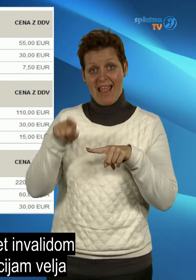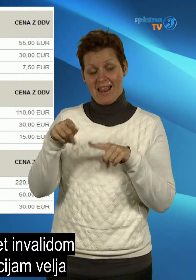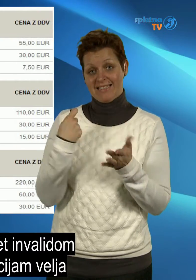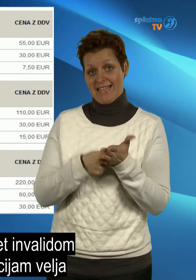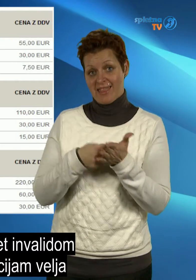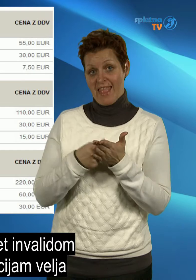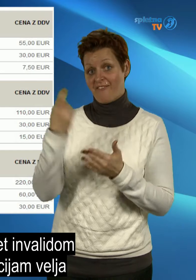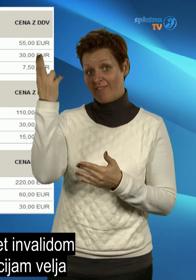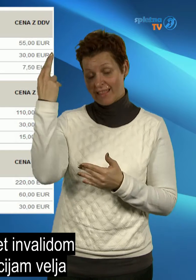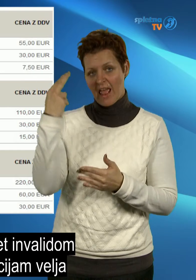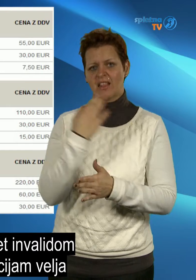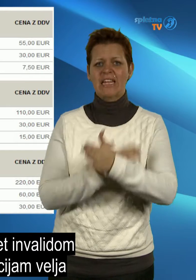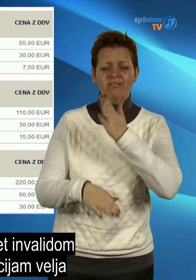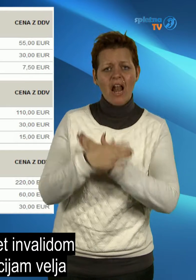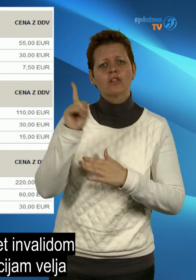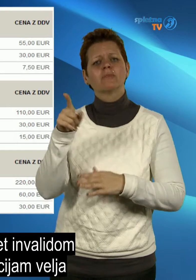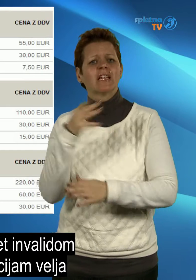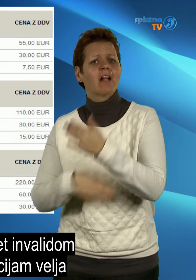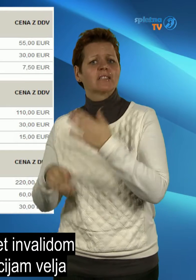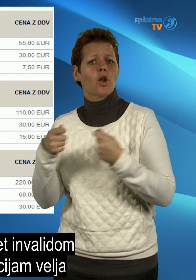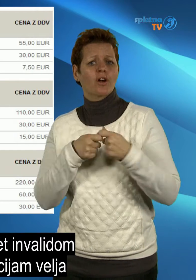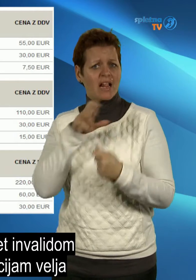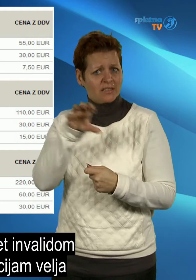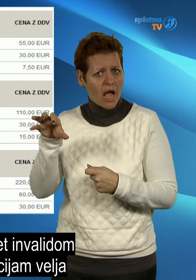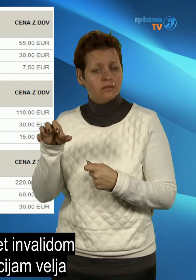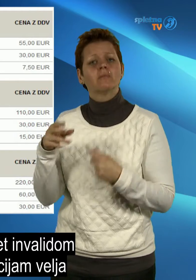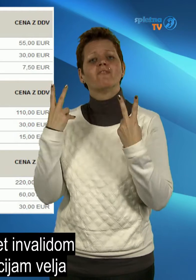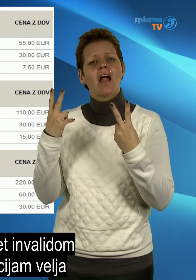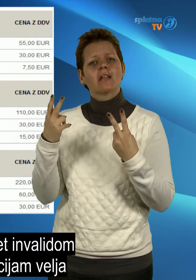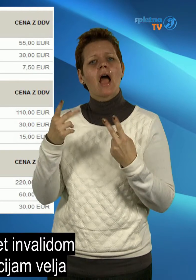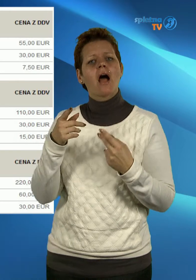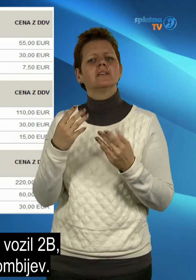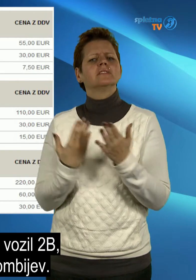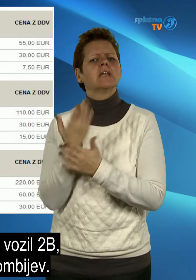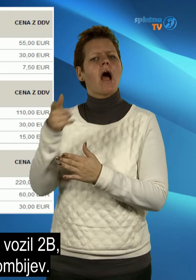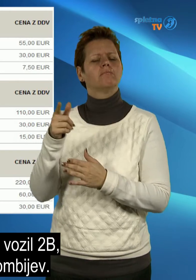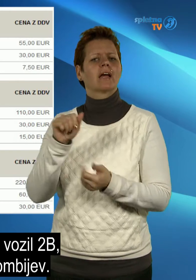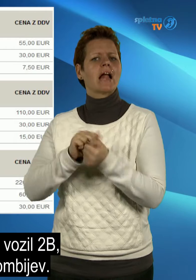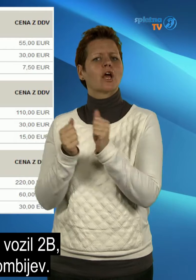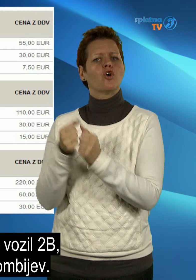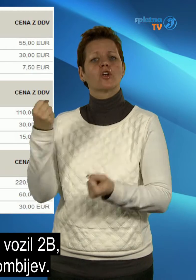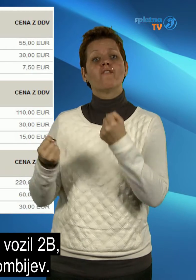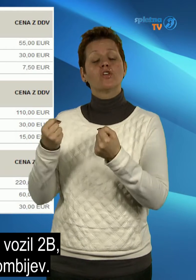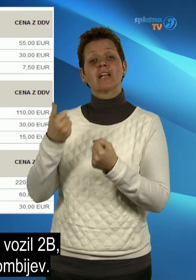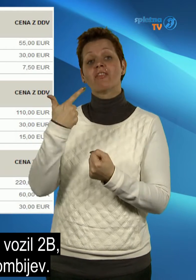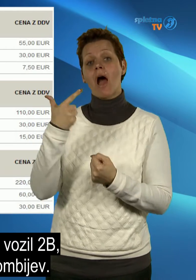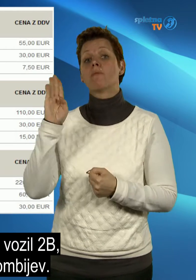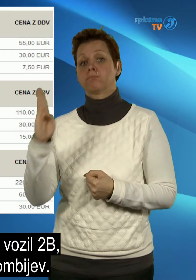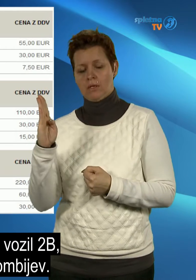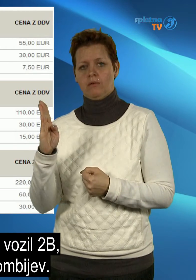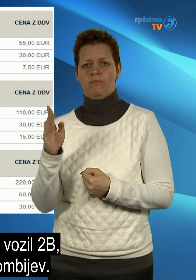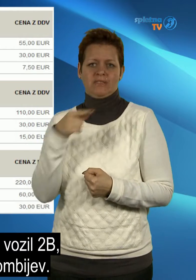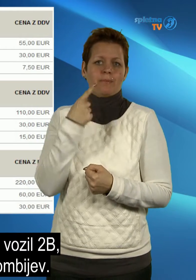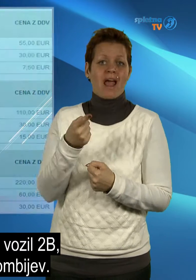Povračilo dela cene vinjet invalidom in invalidskim organizacijam velja izključno za kategorijo vozil 2B, se pravi